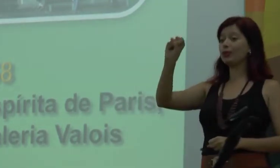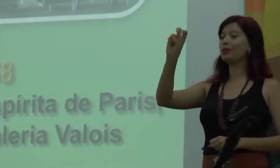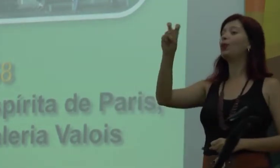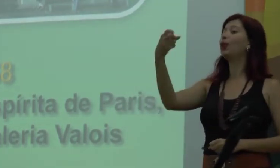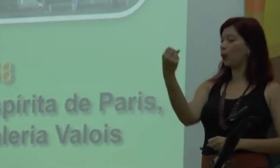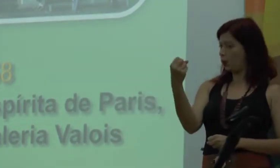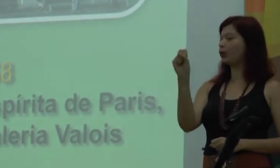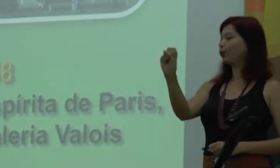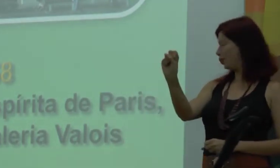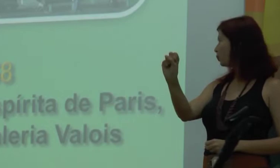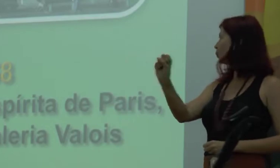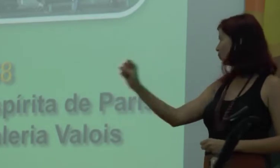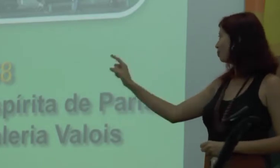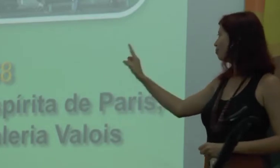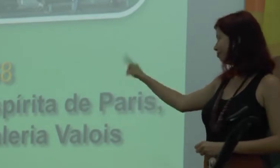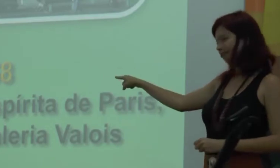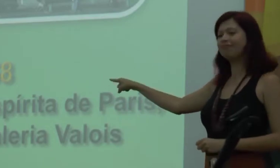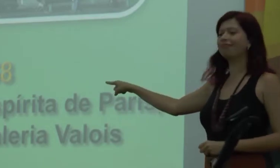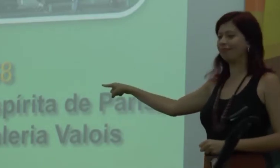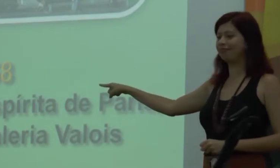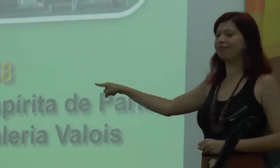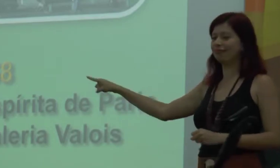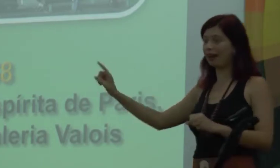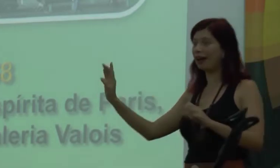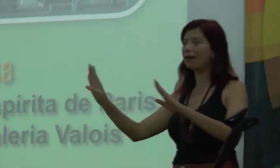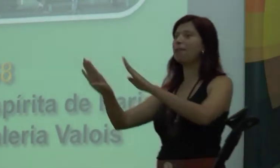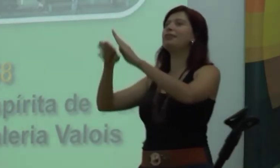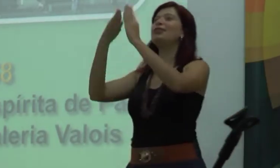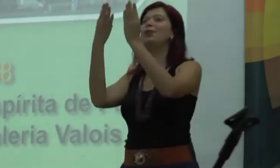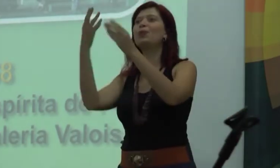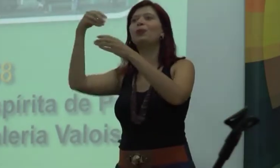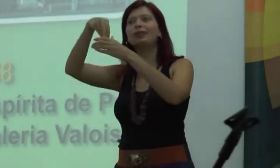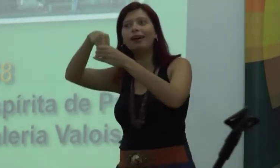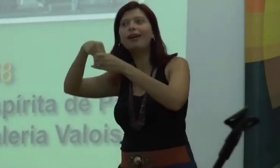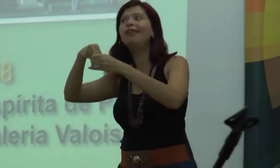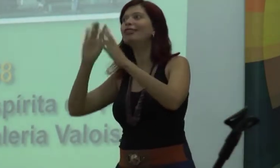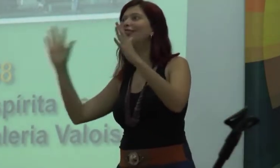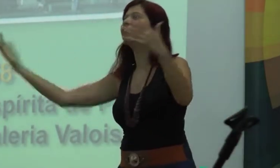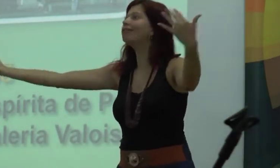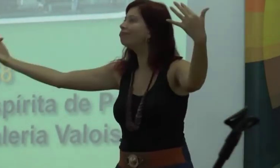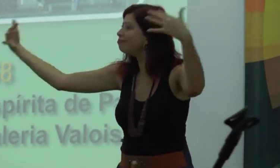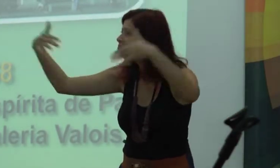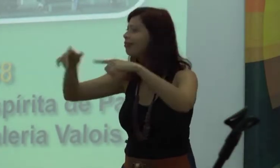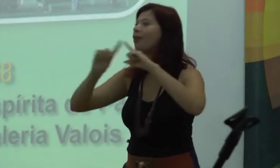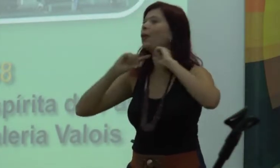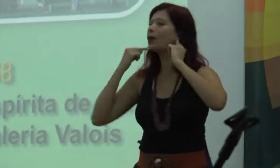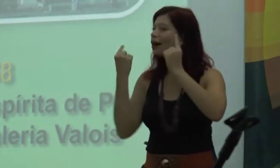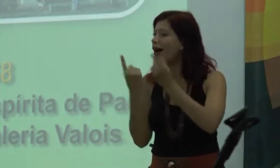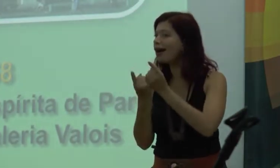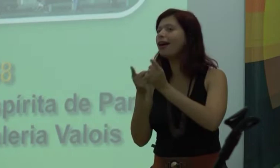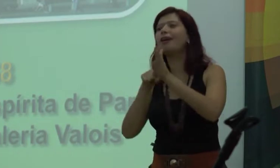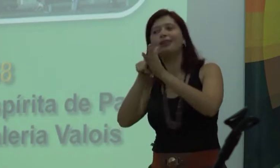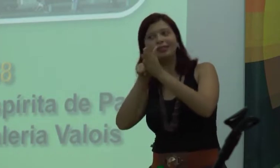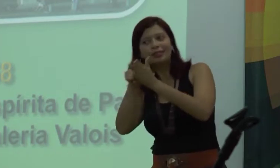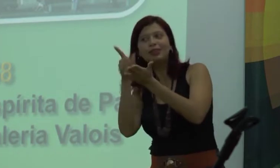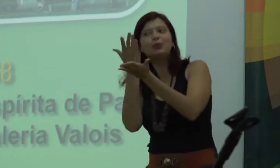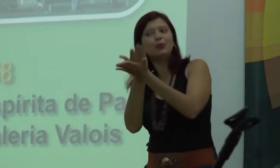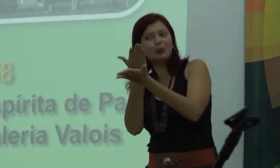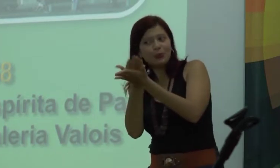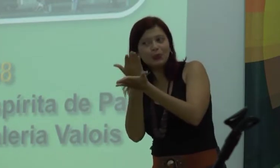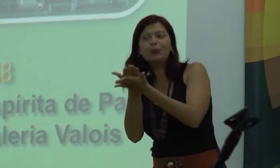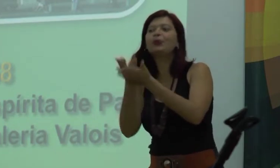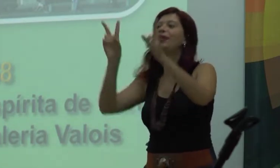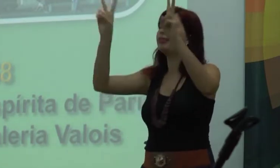reunir esse ensinamento. Então, ele fundou a Sociedade Espírita de Paris, em que todas as pessoas